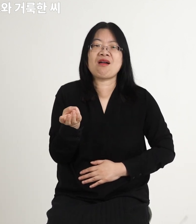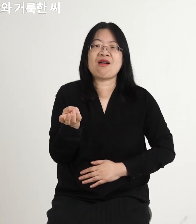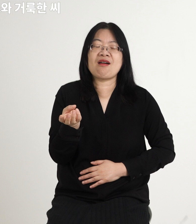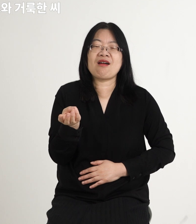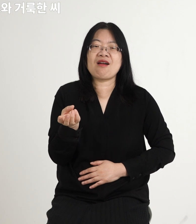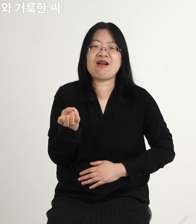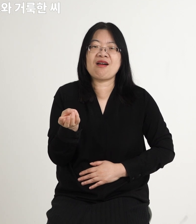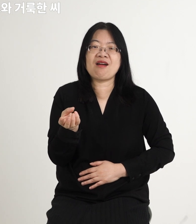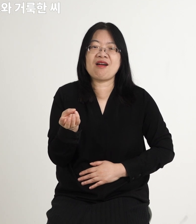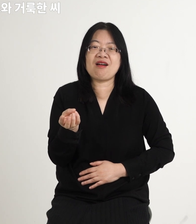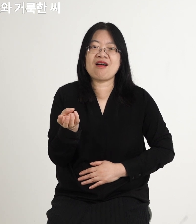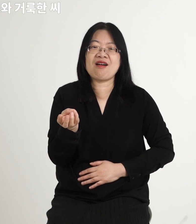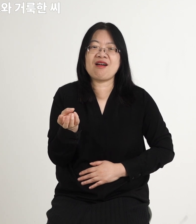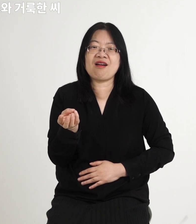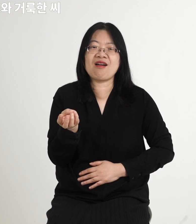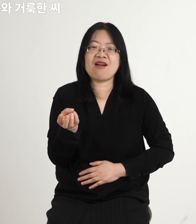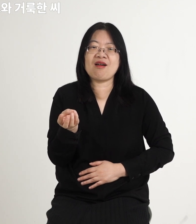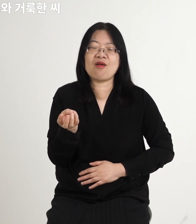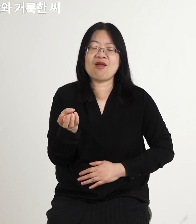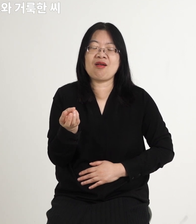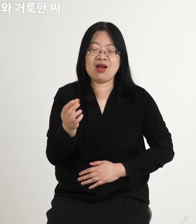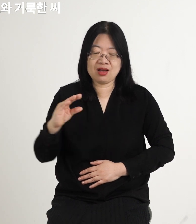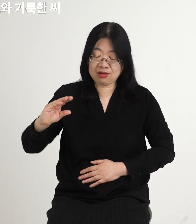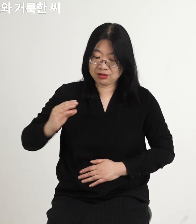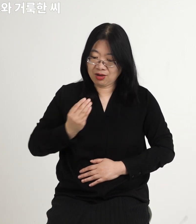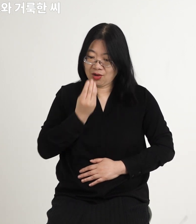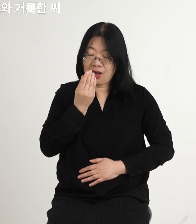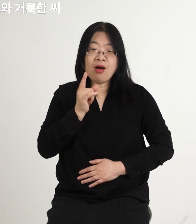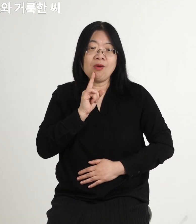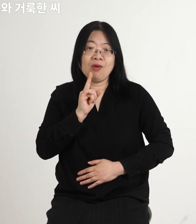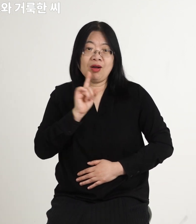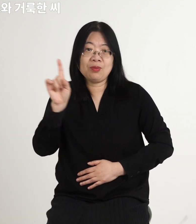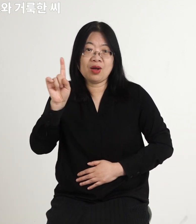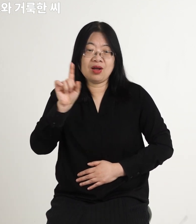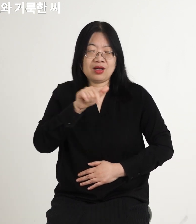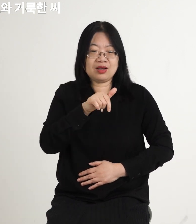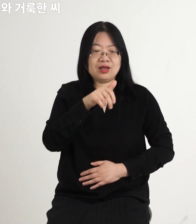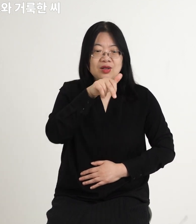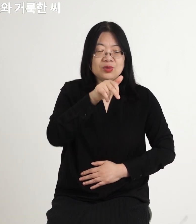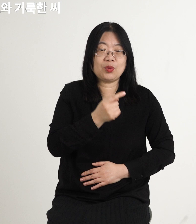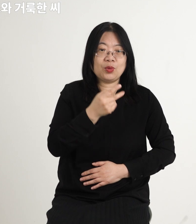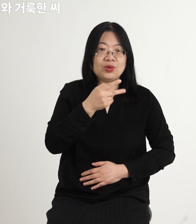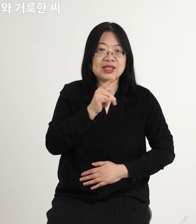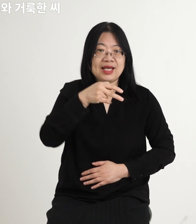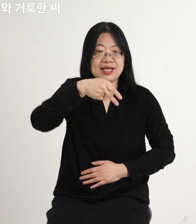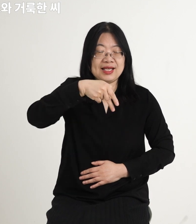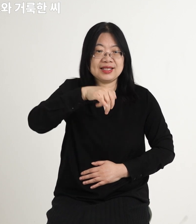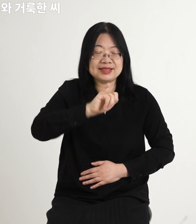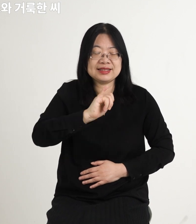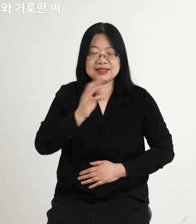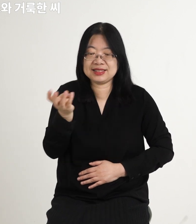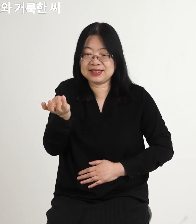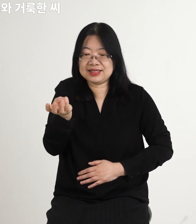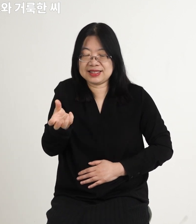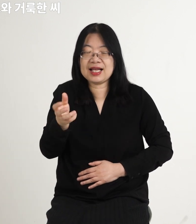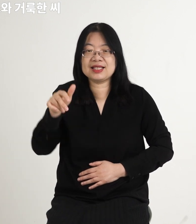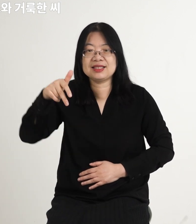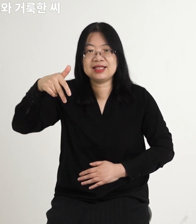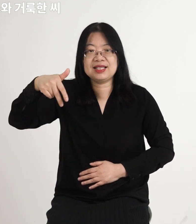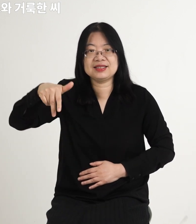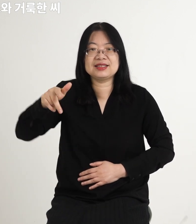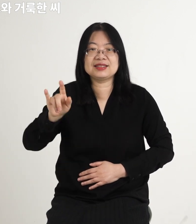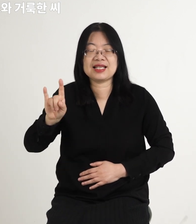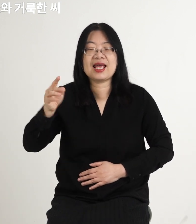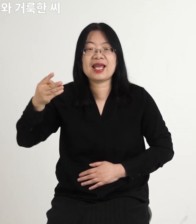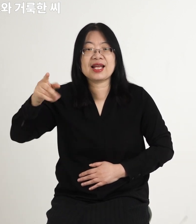거룩한이라는 말은 코데시. 씨라는 말은 제라. 그런데